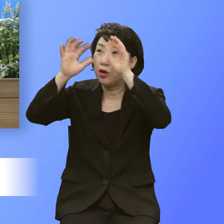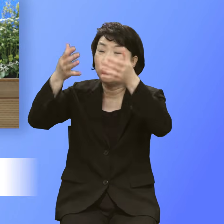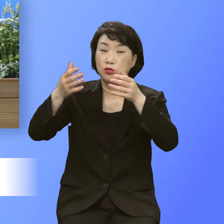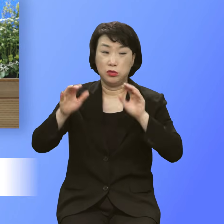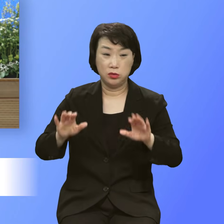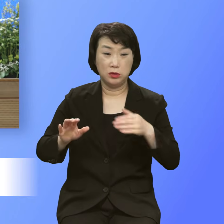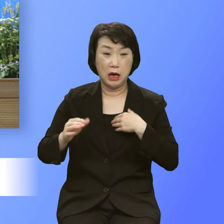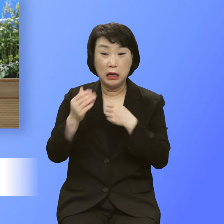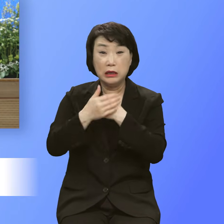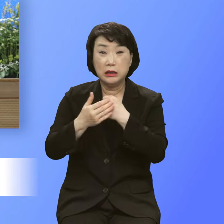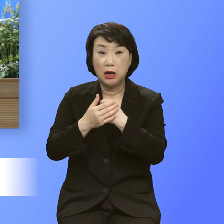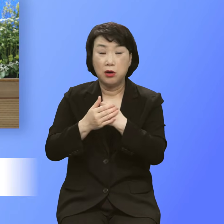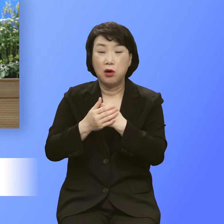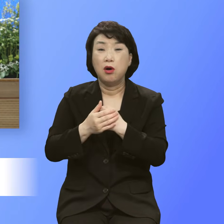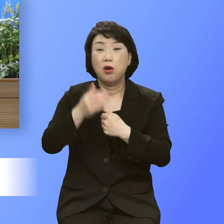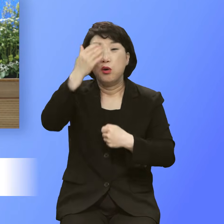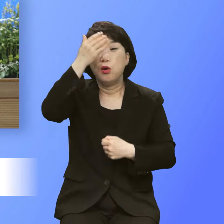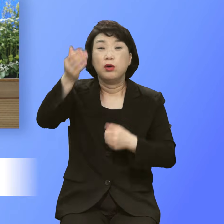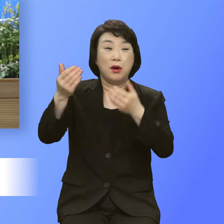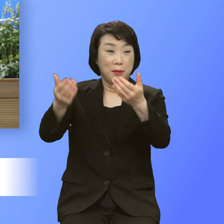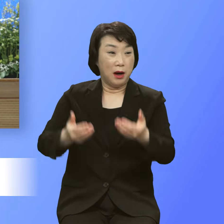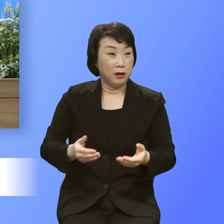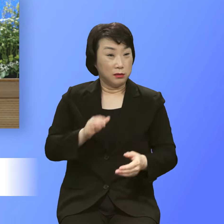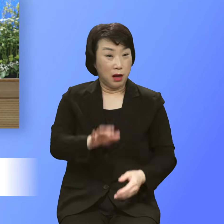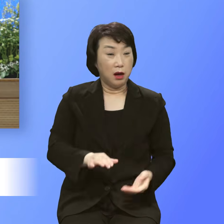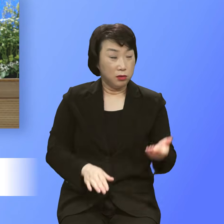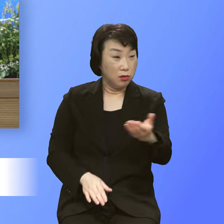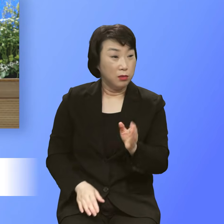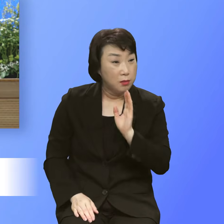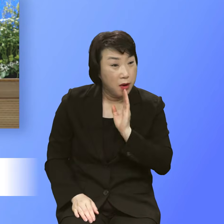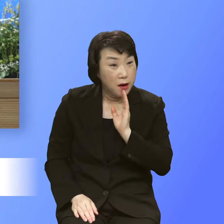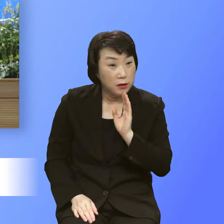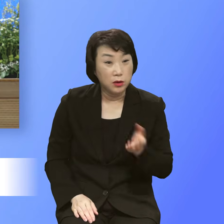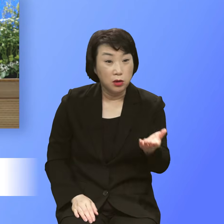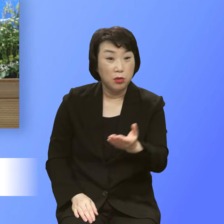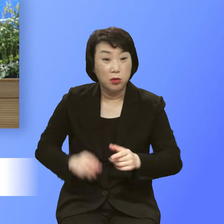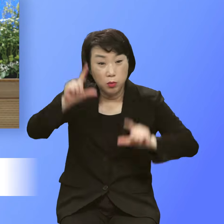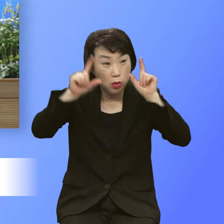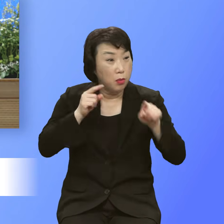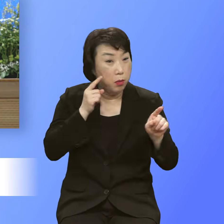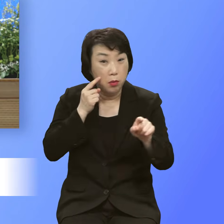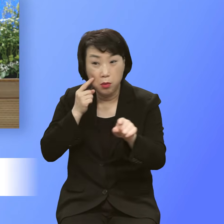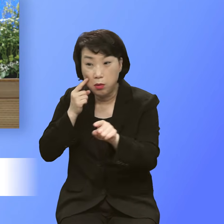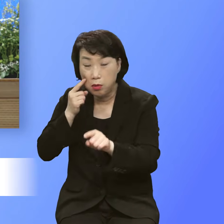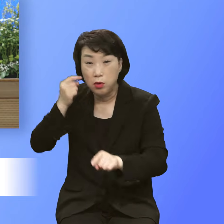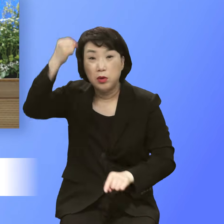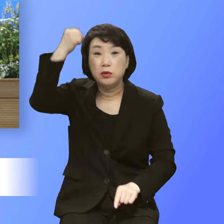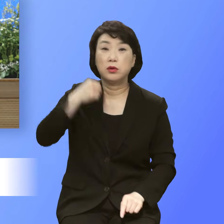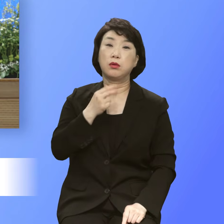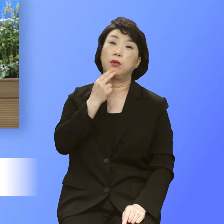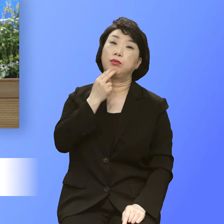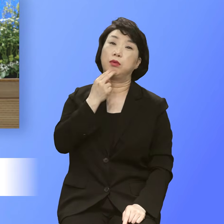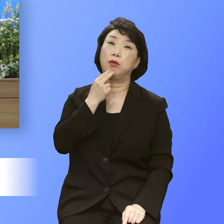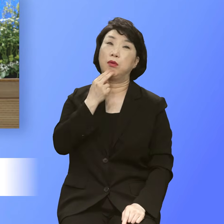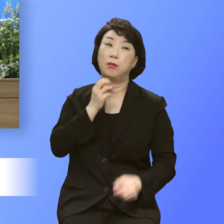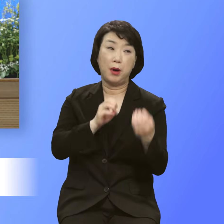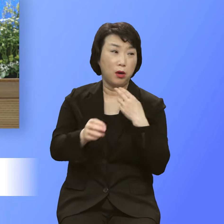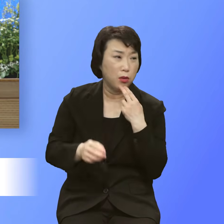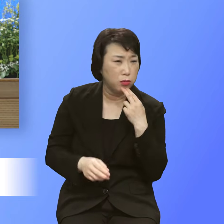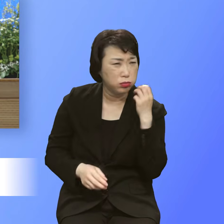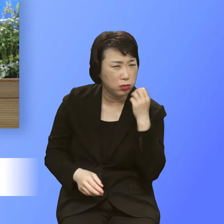천국을 은혜로 공짜로 가졌어. 그런데 아무런 감정이 없어.